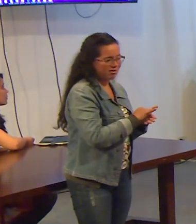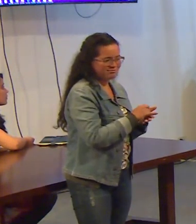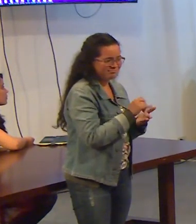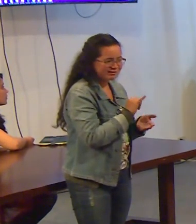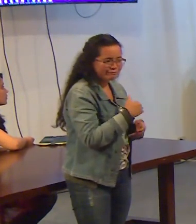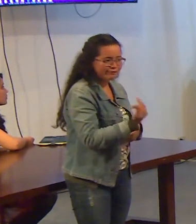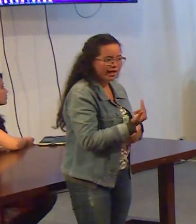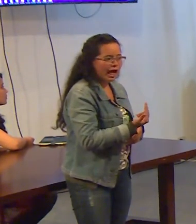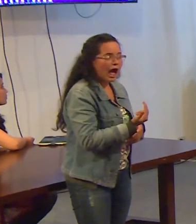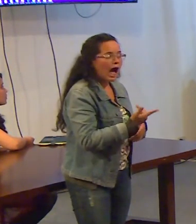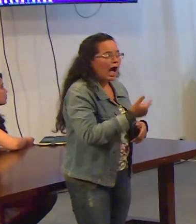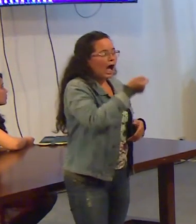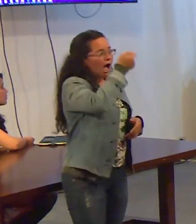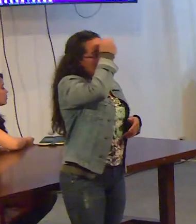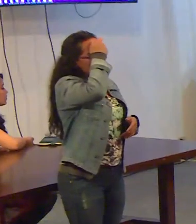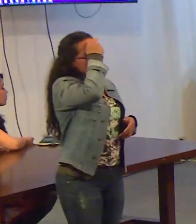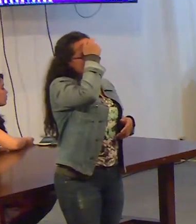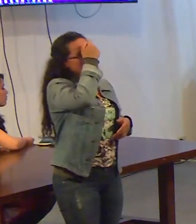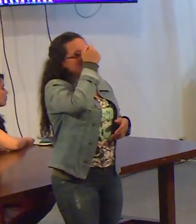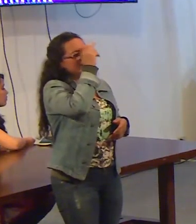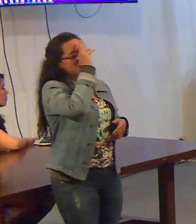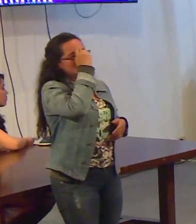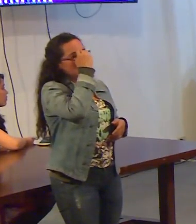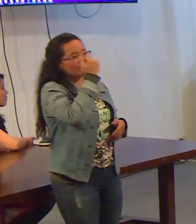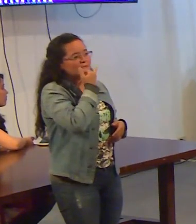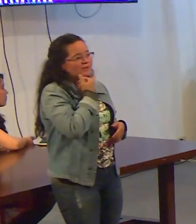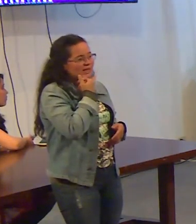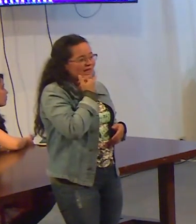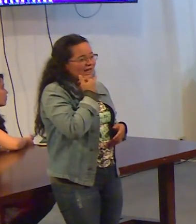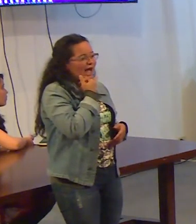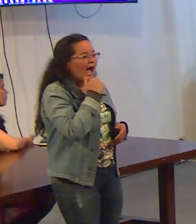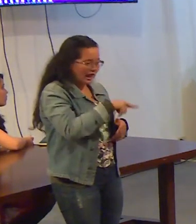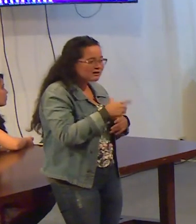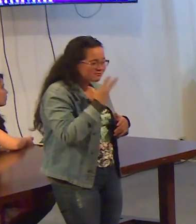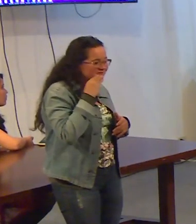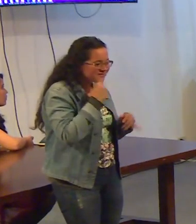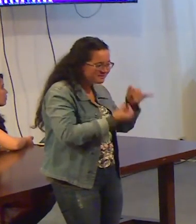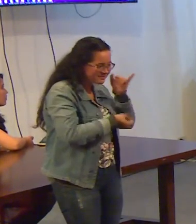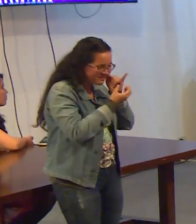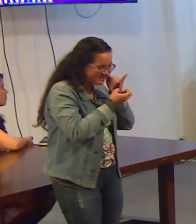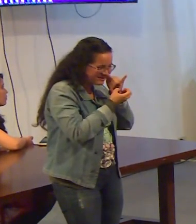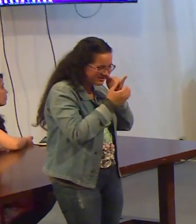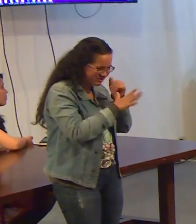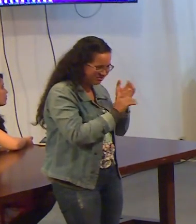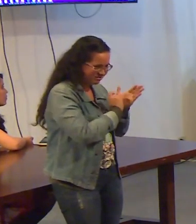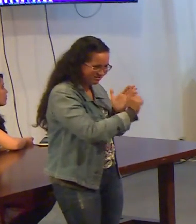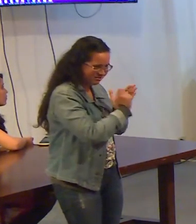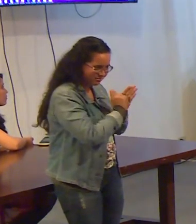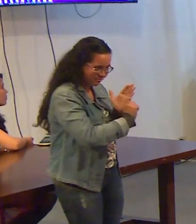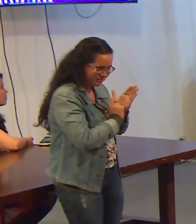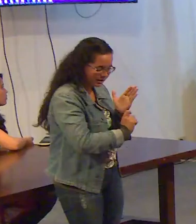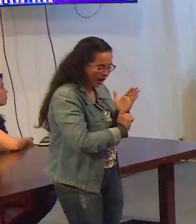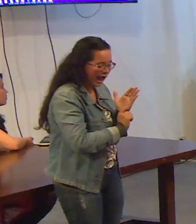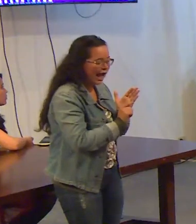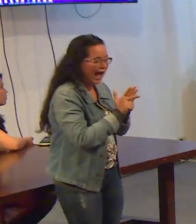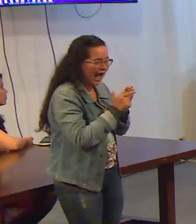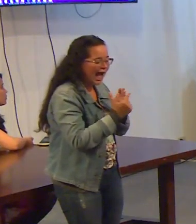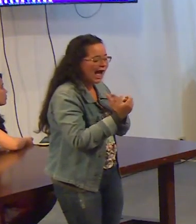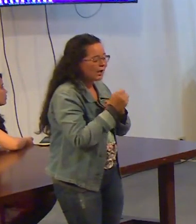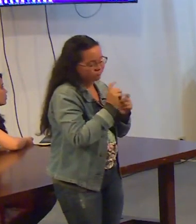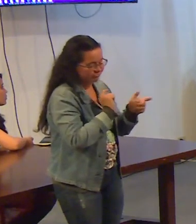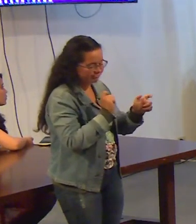equivocando. Entonces, eso fue lo que permitió la experiencia pedagógica, la sistematización de la experiencia pedagógica a través del